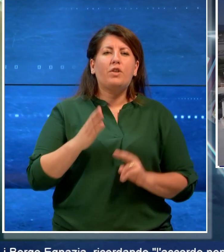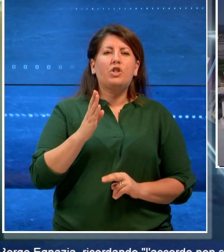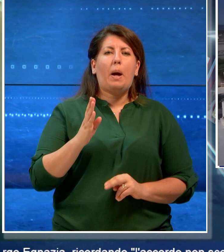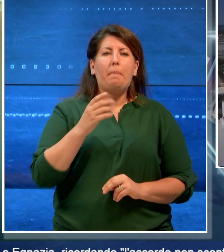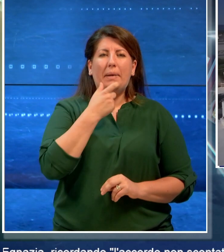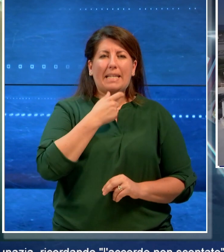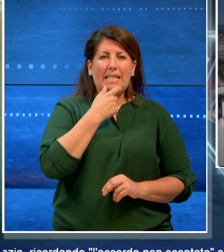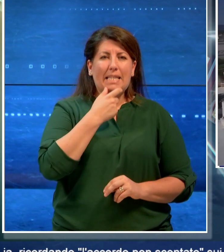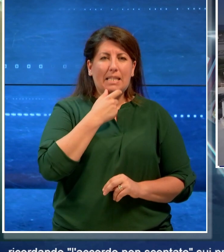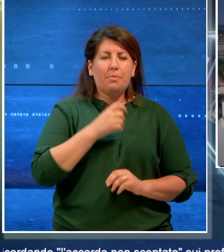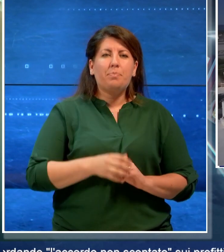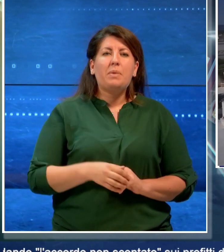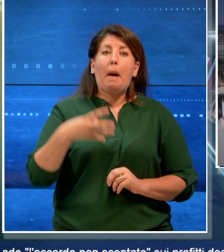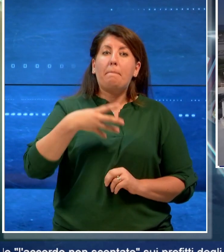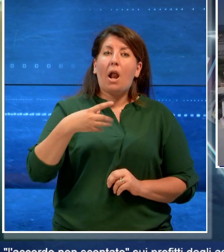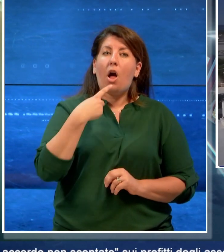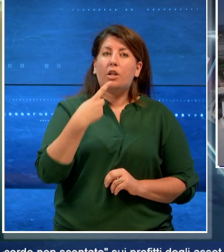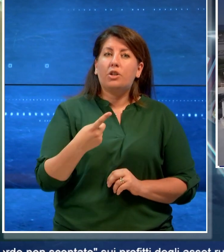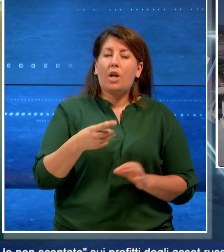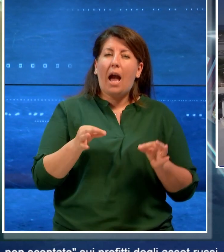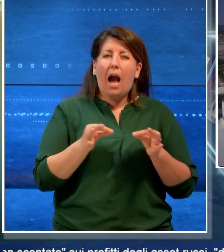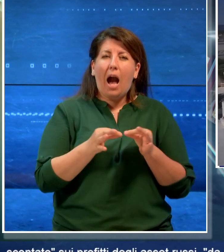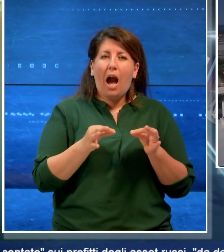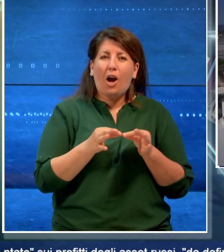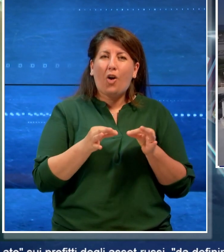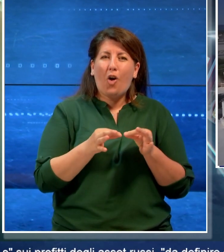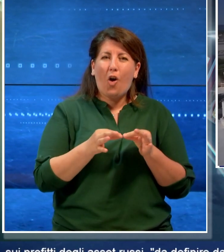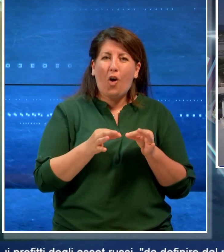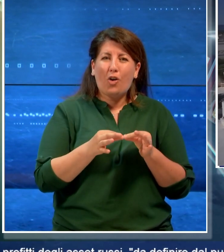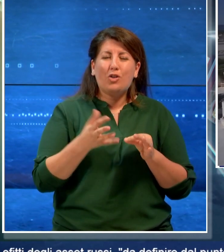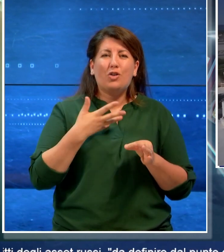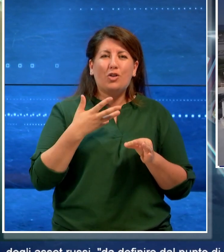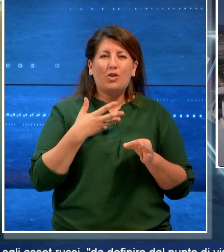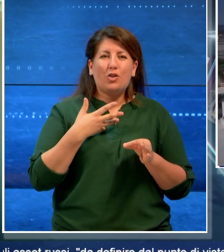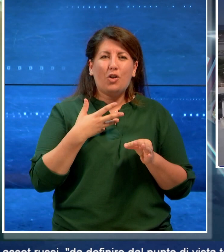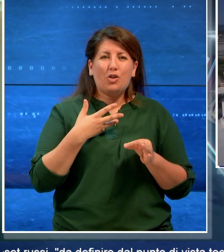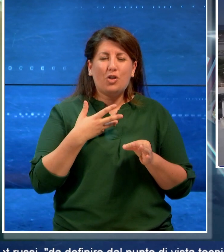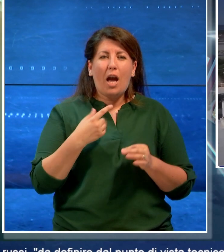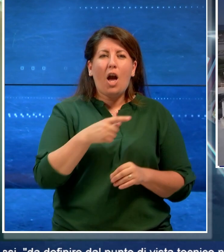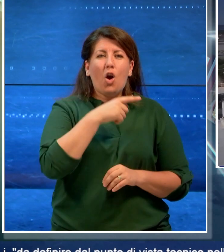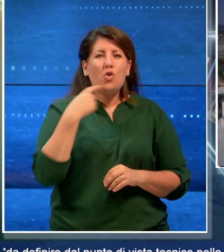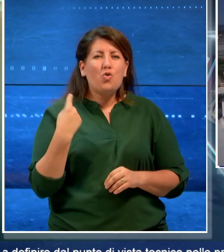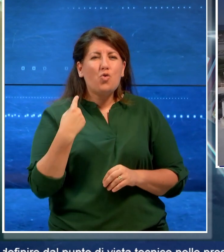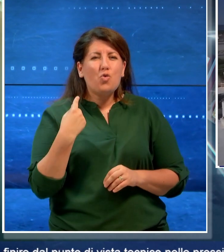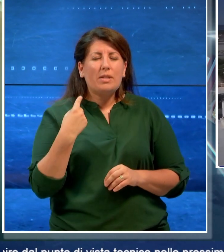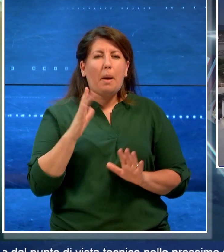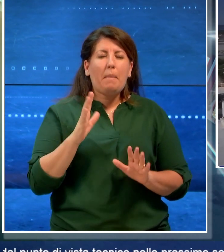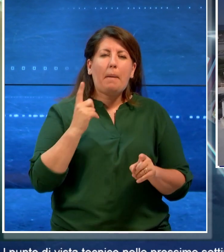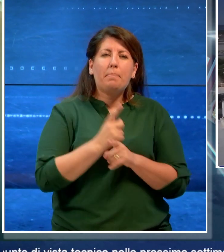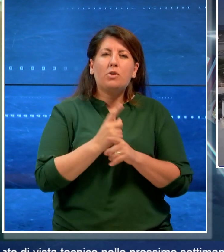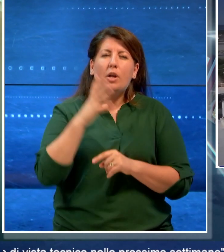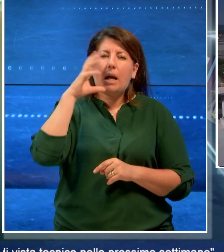non scontato sui profitti degli asset russi da definire dal punto di